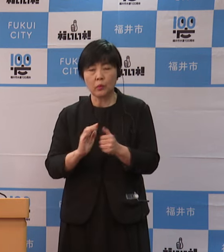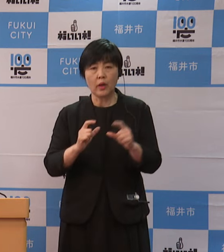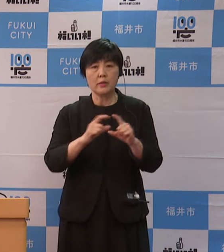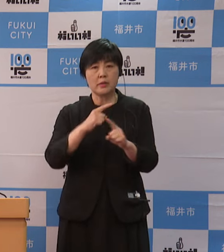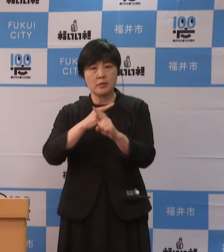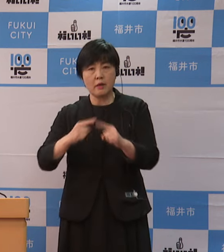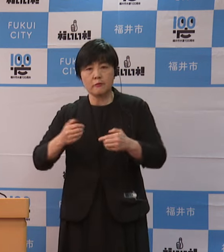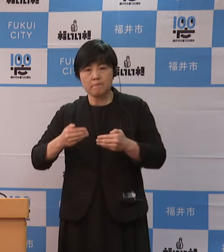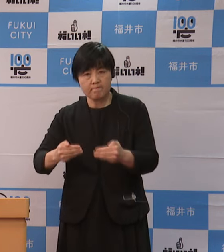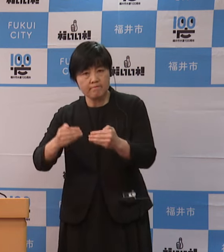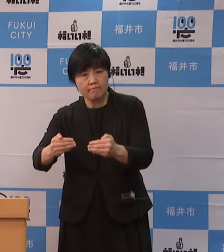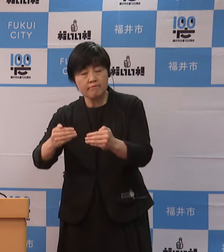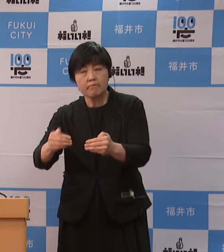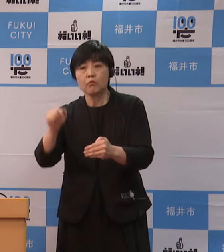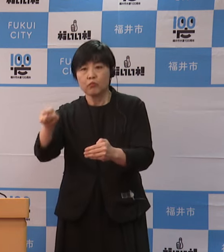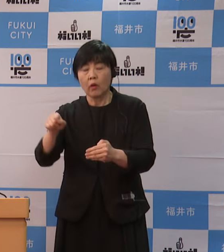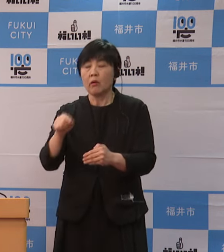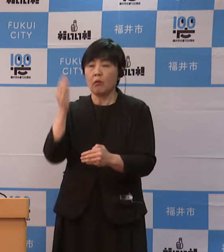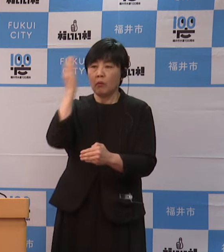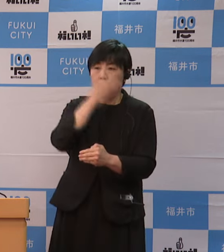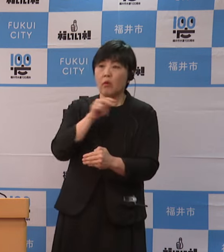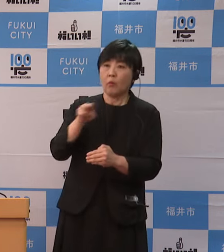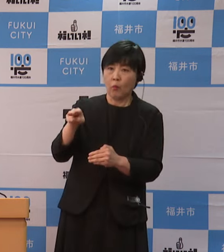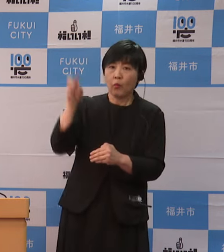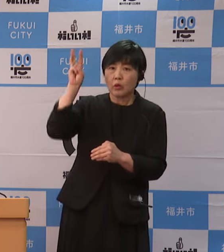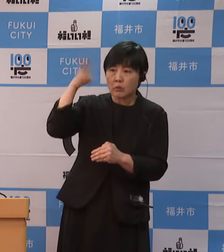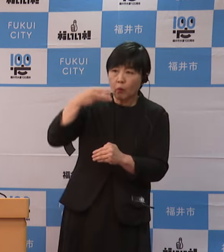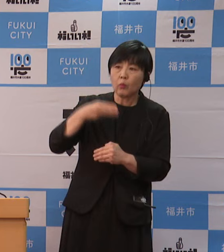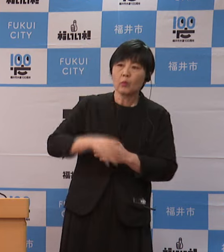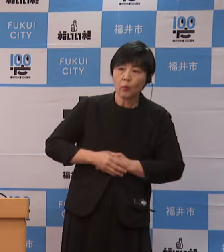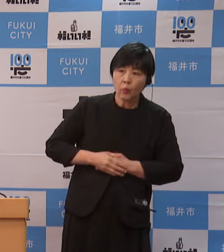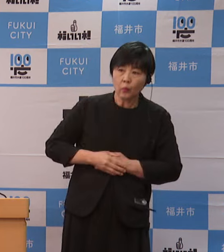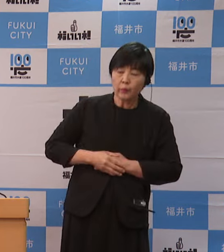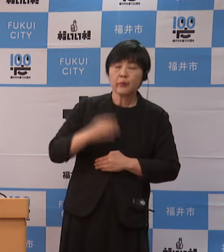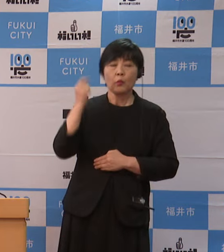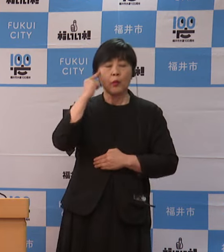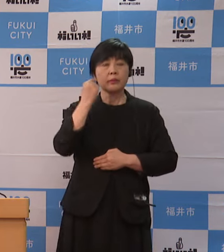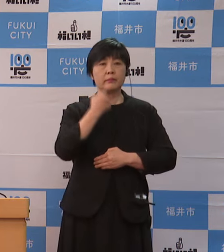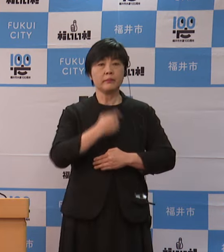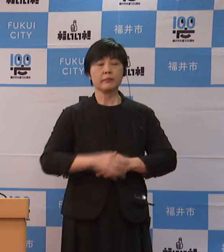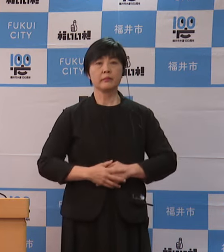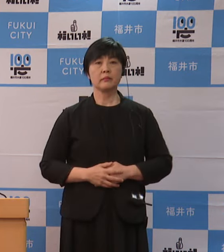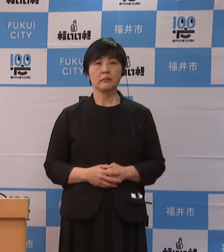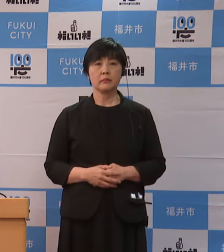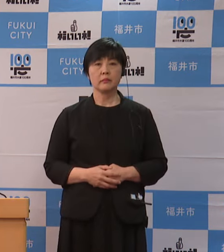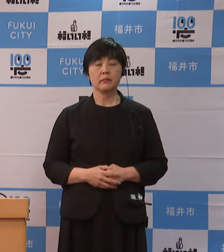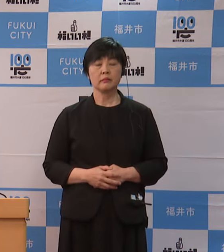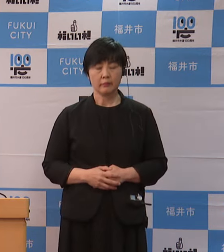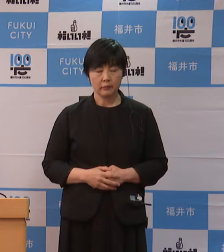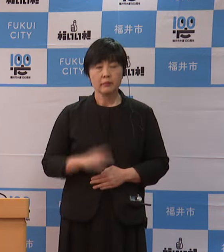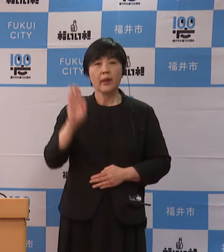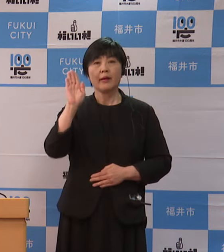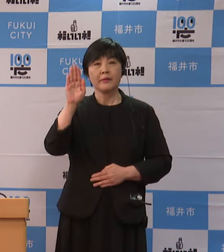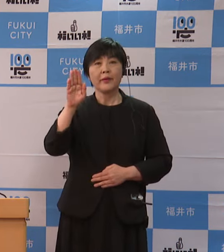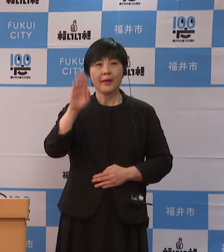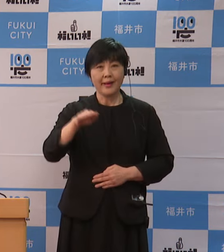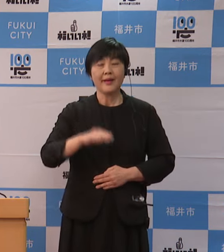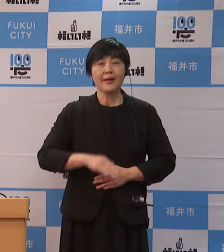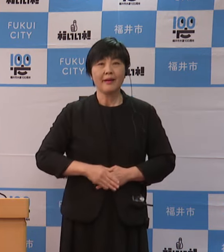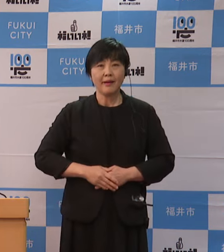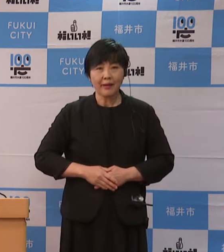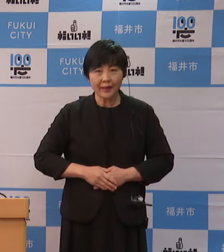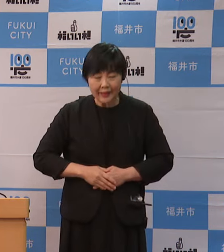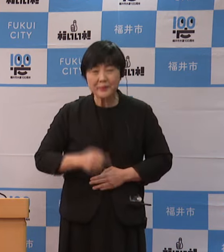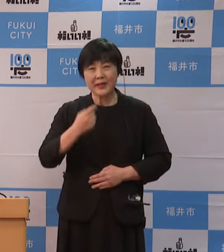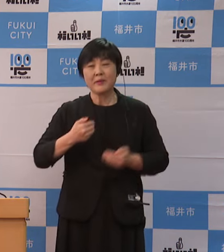ういったことも我々として非常に参考になったなというふうに思っています。まあ、これからですけれども、その糸口としては面白